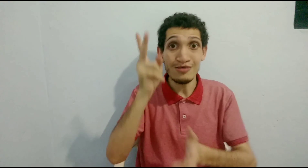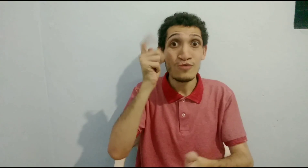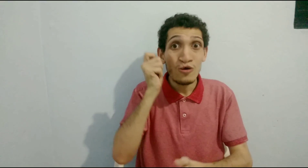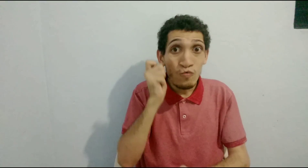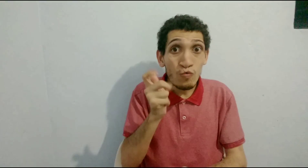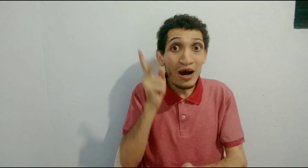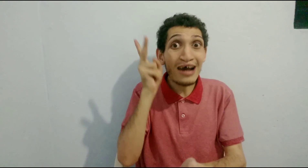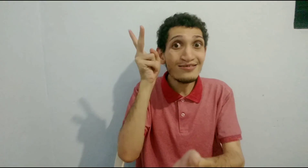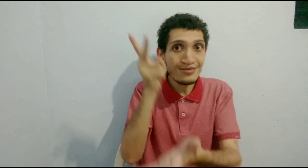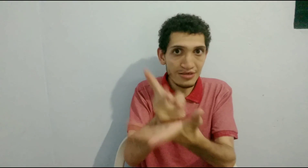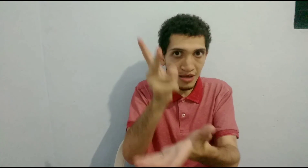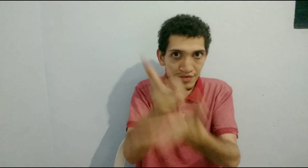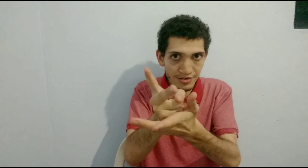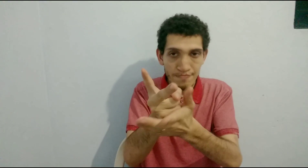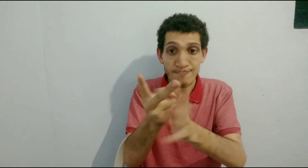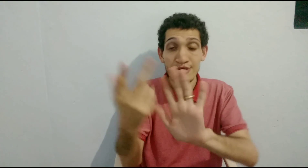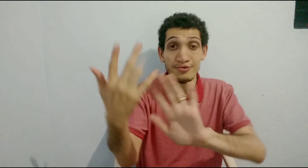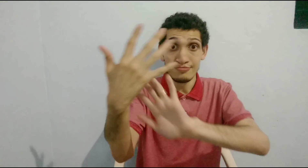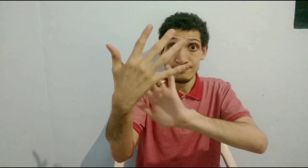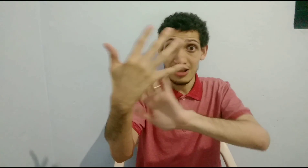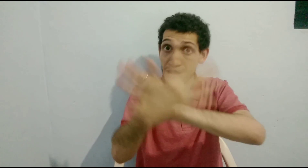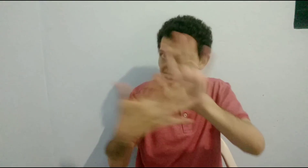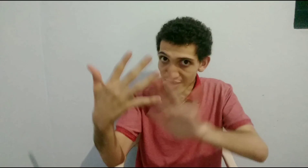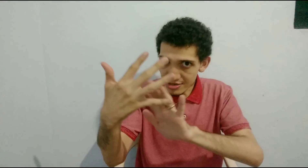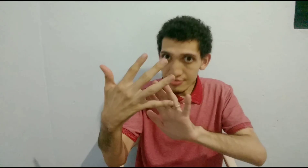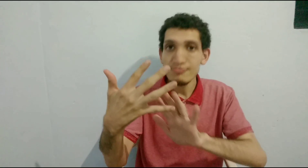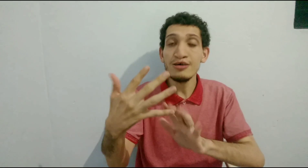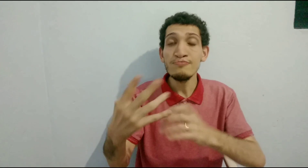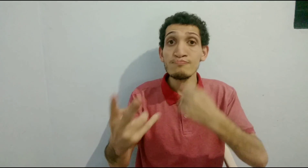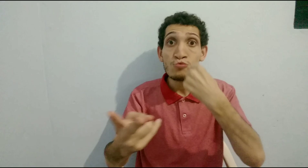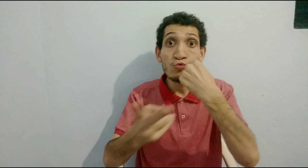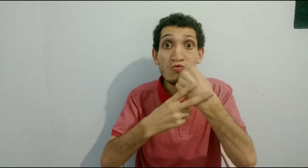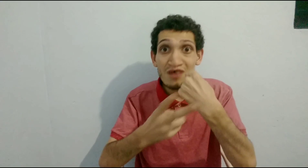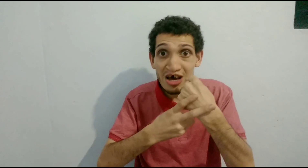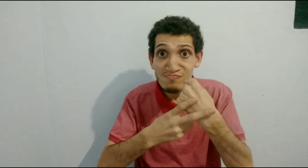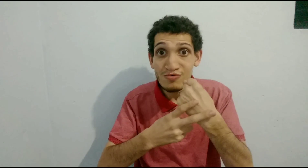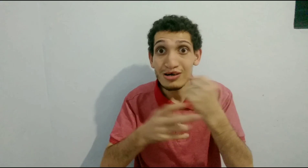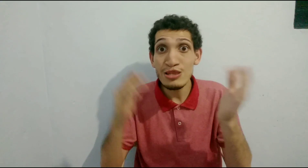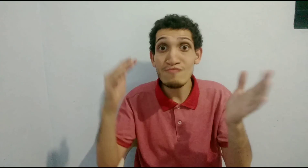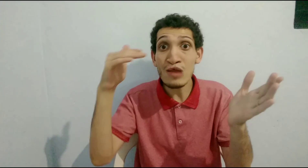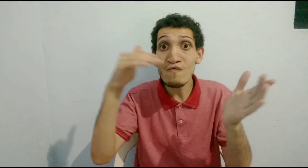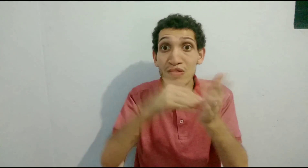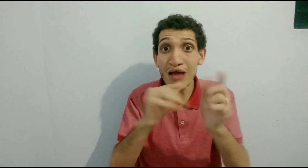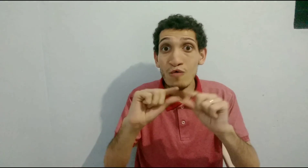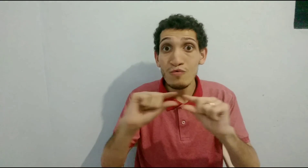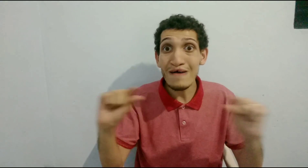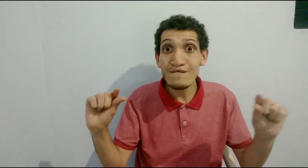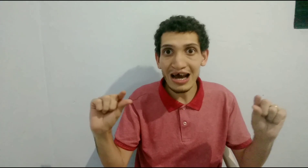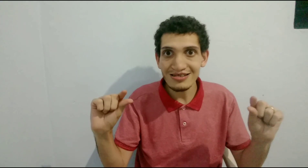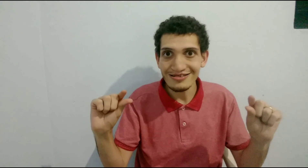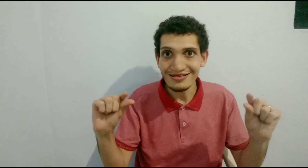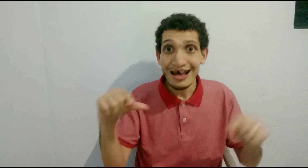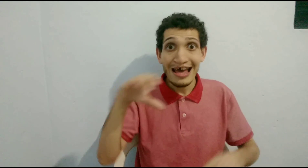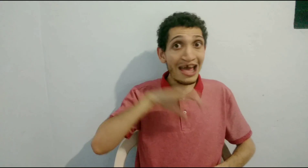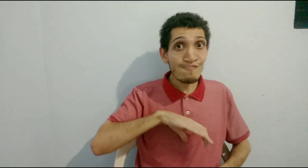quase sempre, em livra, o verbo, ele vai no final da praxe. Em